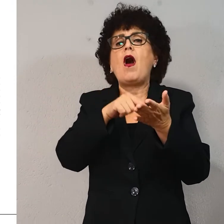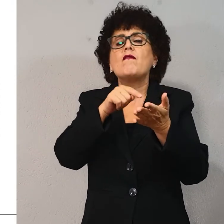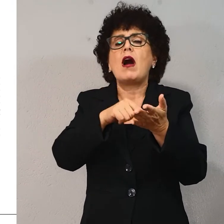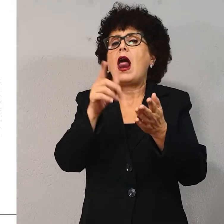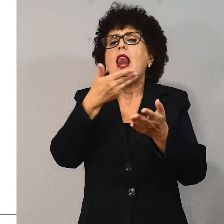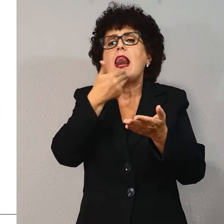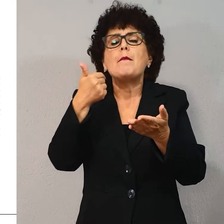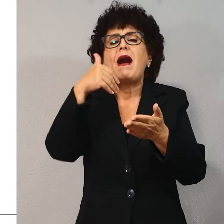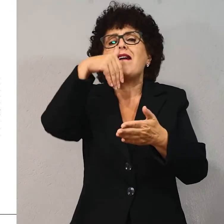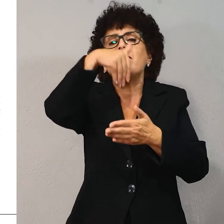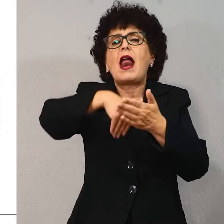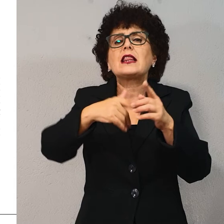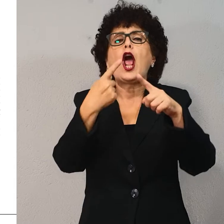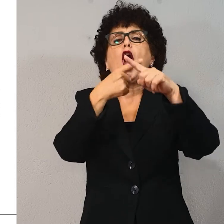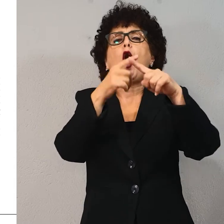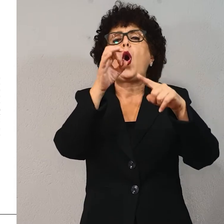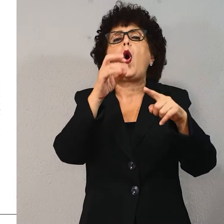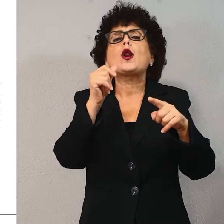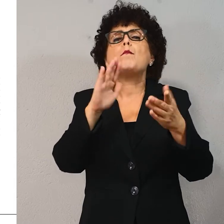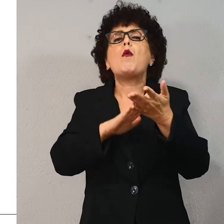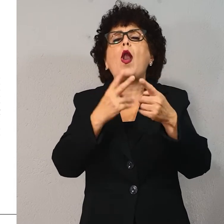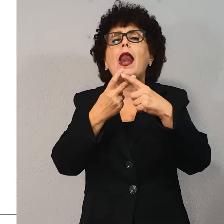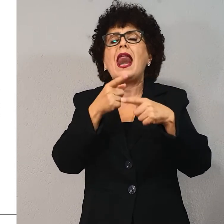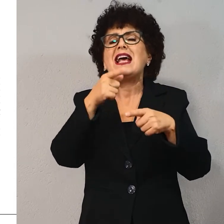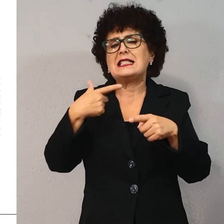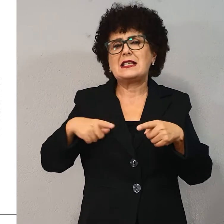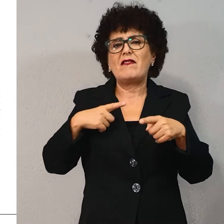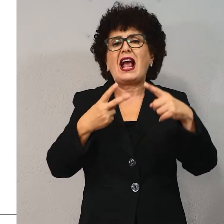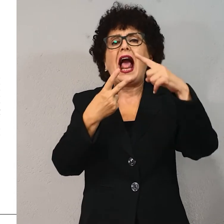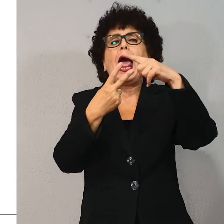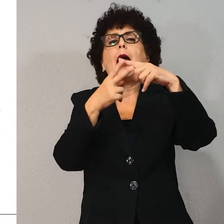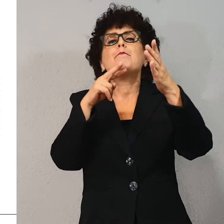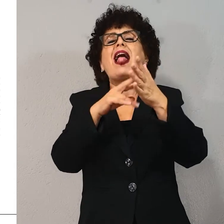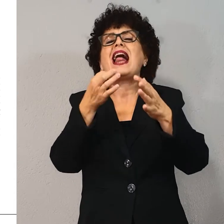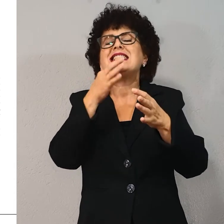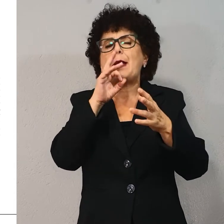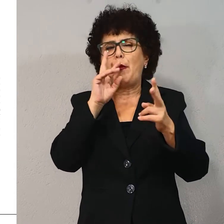не содржат хормони, така наречени плацебо таблети.